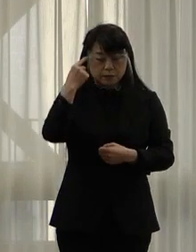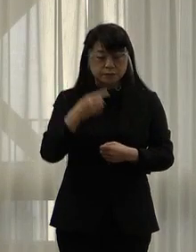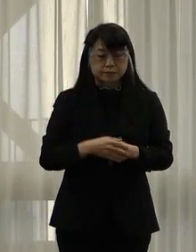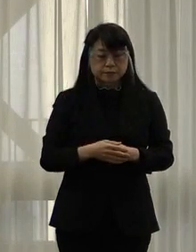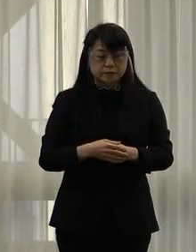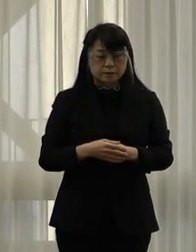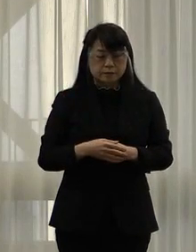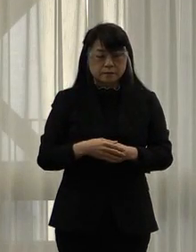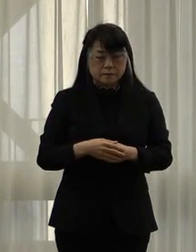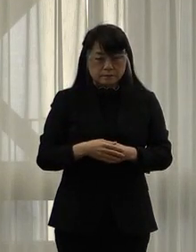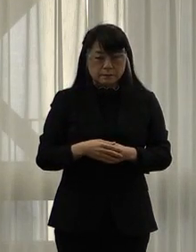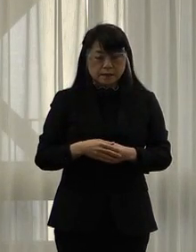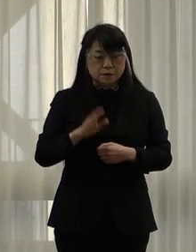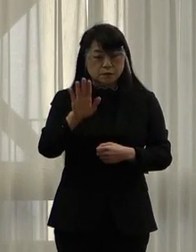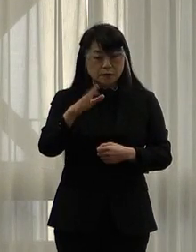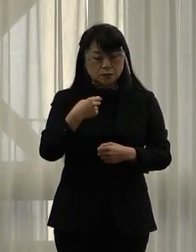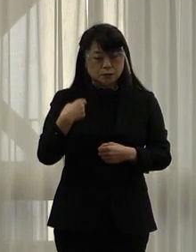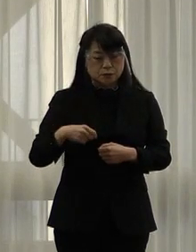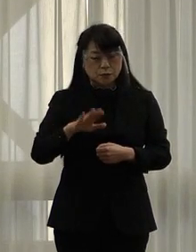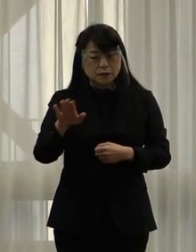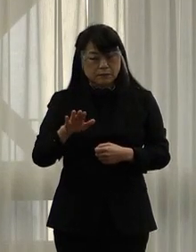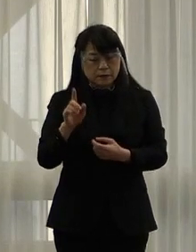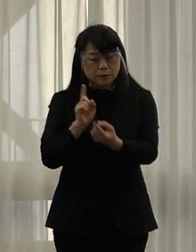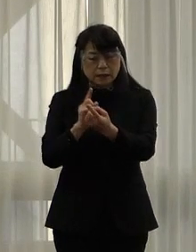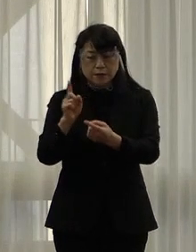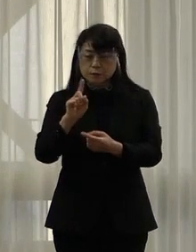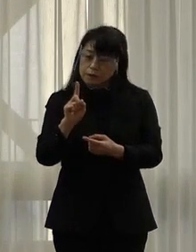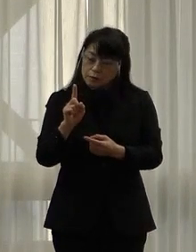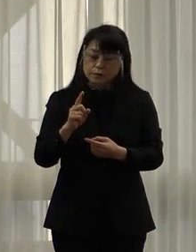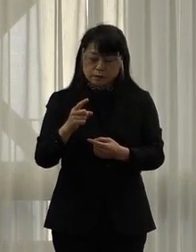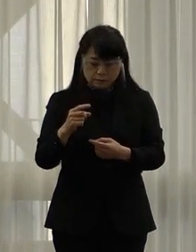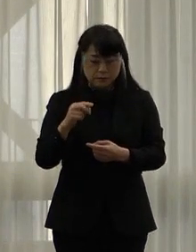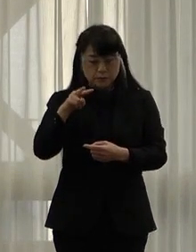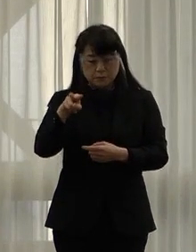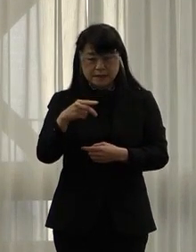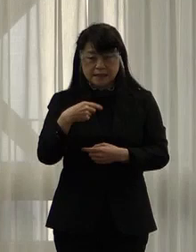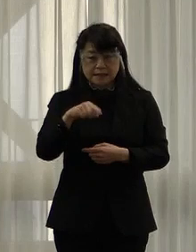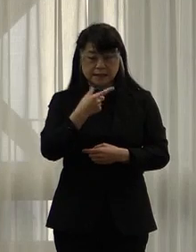側がまたどういう対応されるのか、これもしっかりと注視はしていきたいと思います。